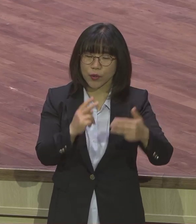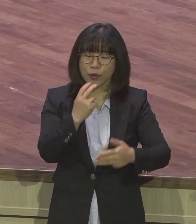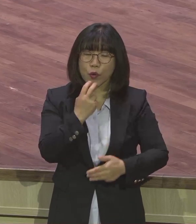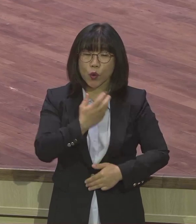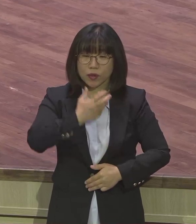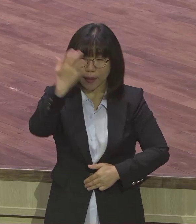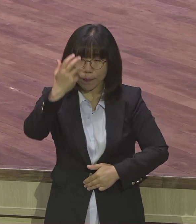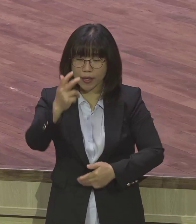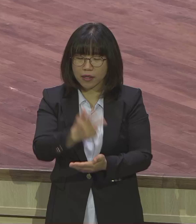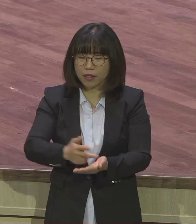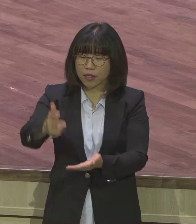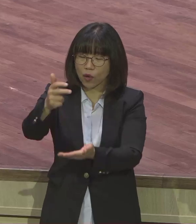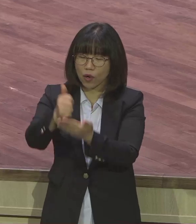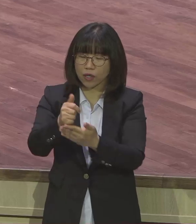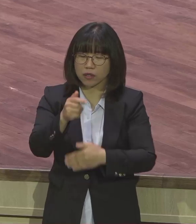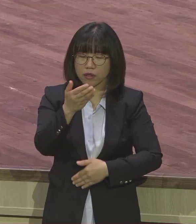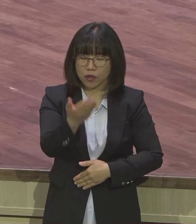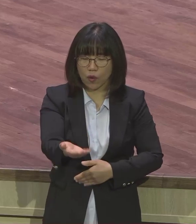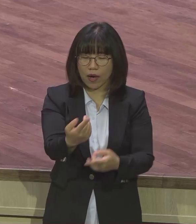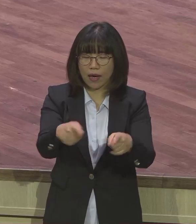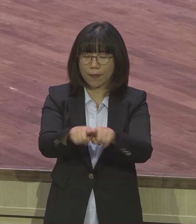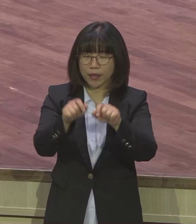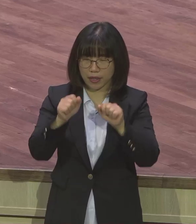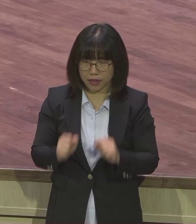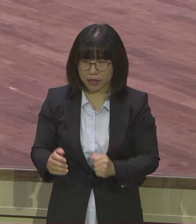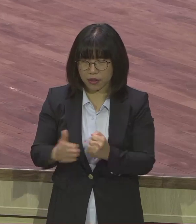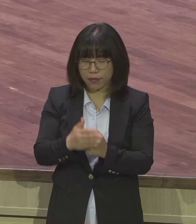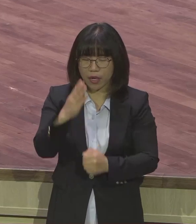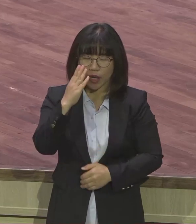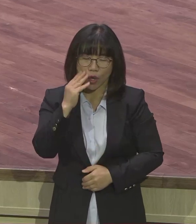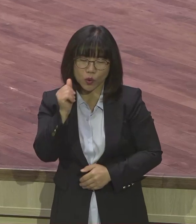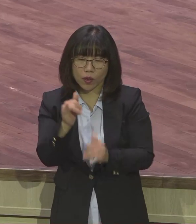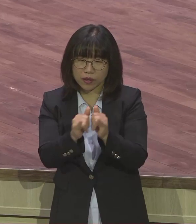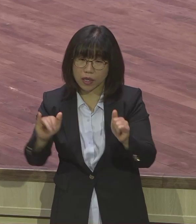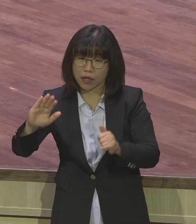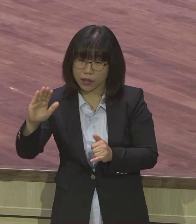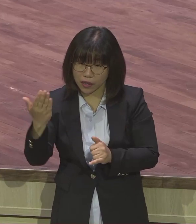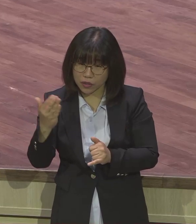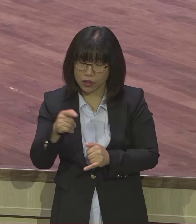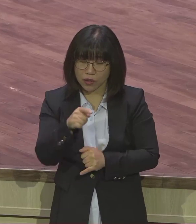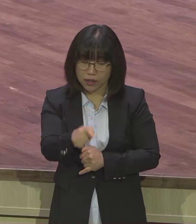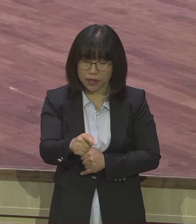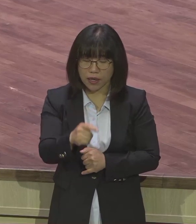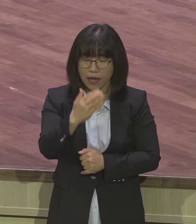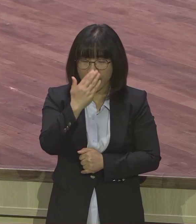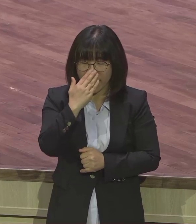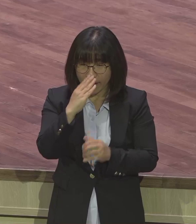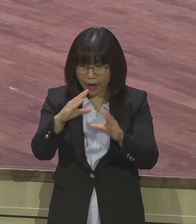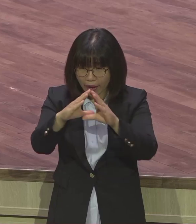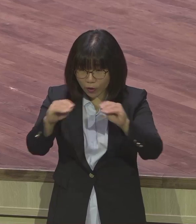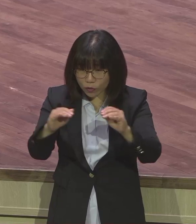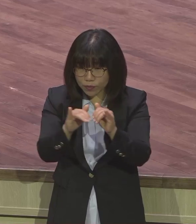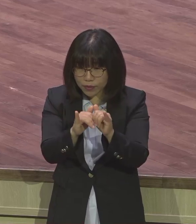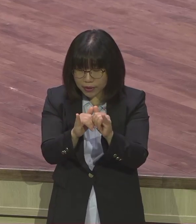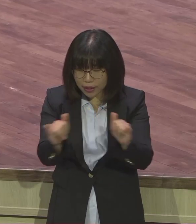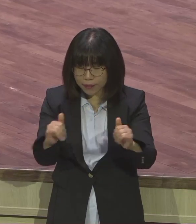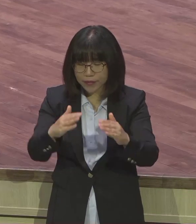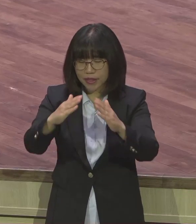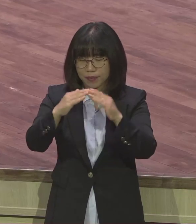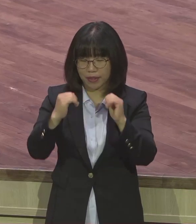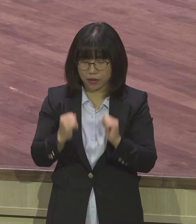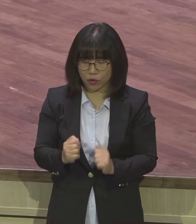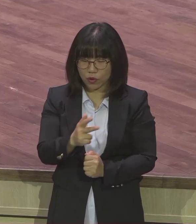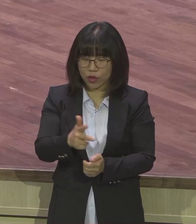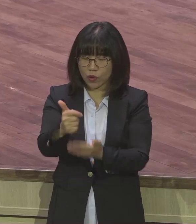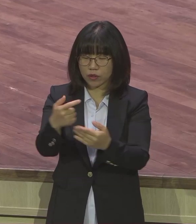말합니다. 여호와께서 요셉과 함께 하심으로 그가 형통한 자가 되어 그의 주인 애굽 사람의 집에 있으니 그의 주인이 여호와께서 그와 함께